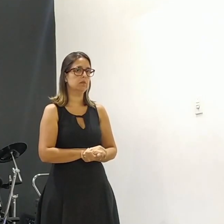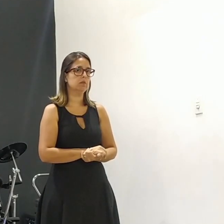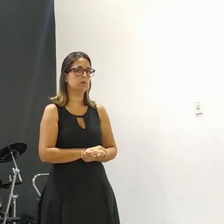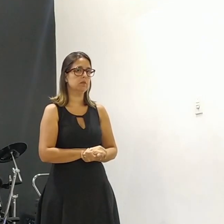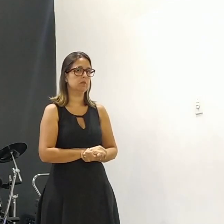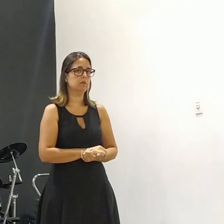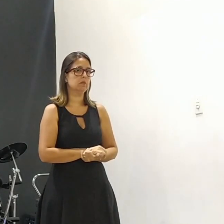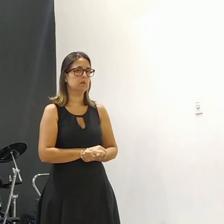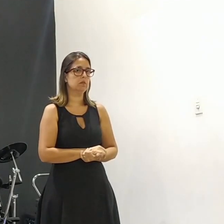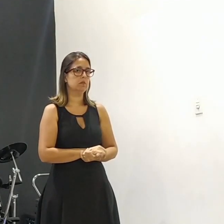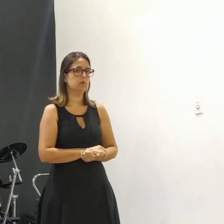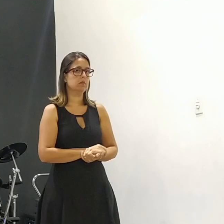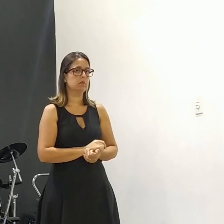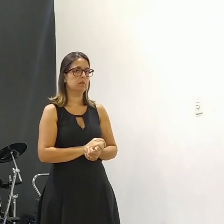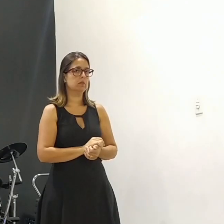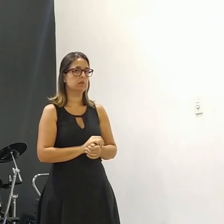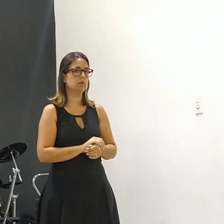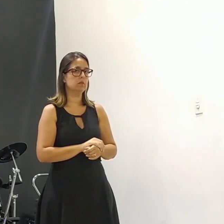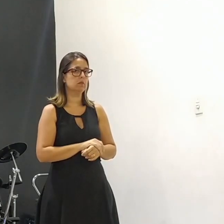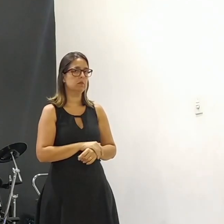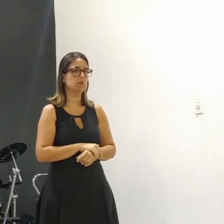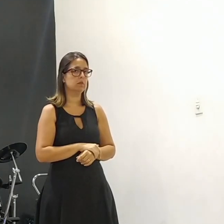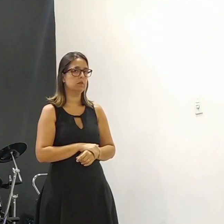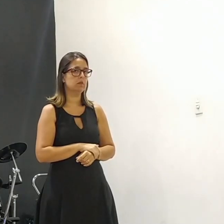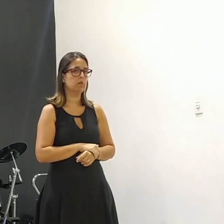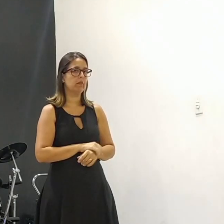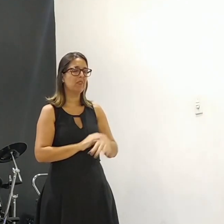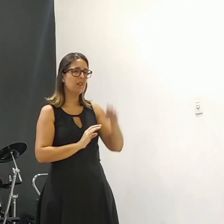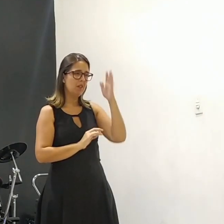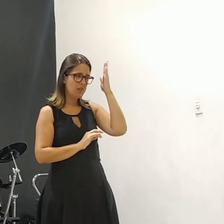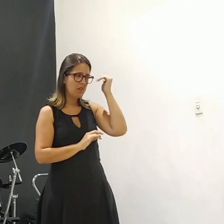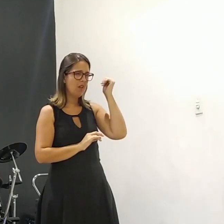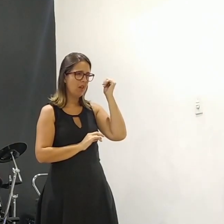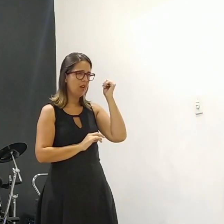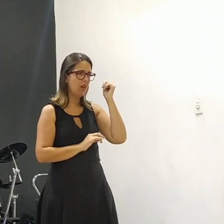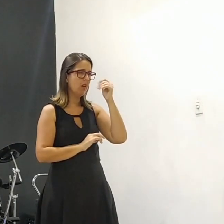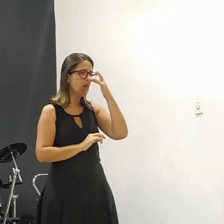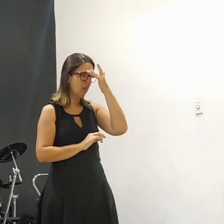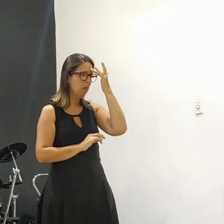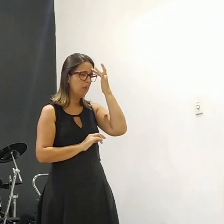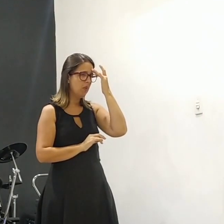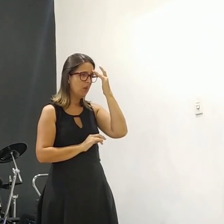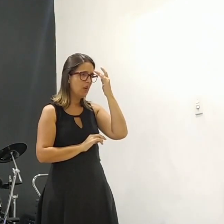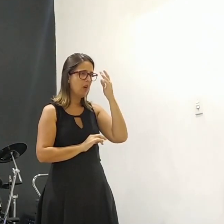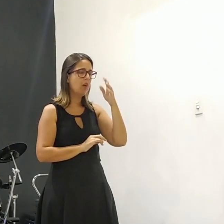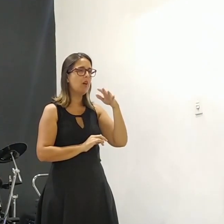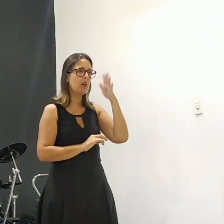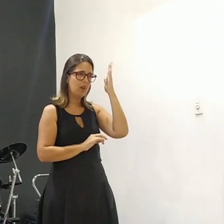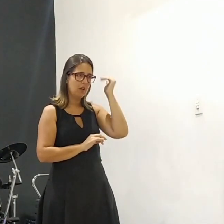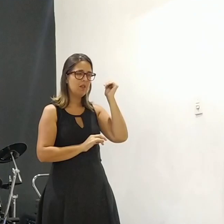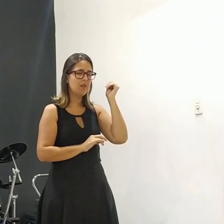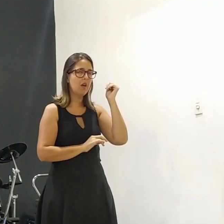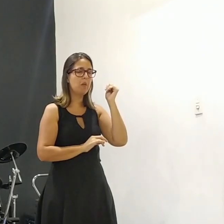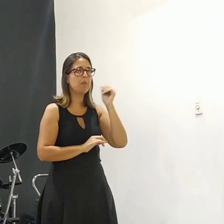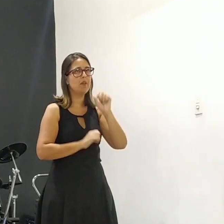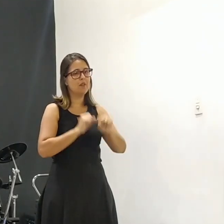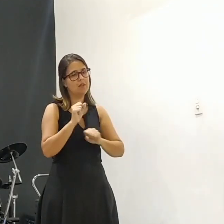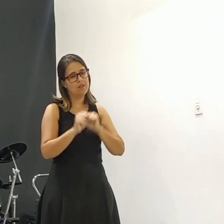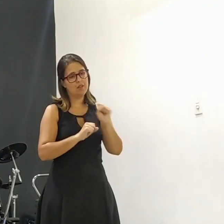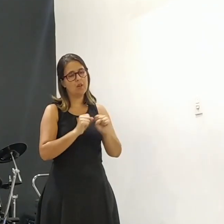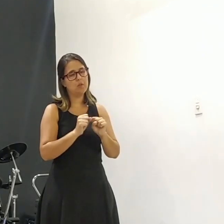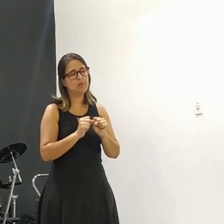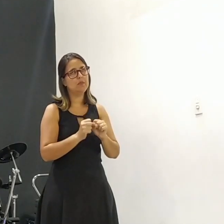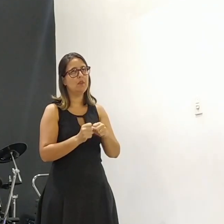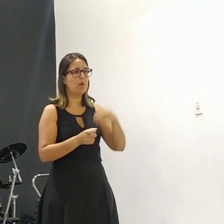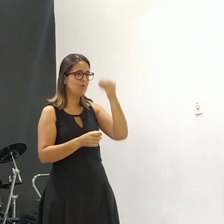número 1. Sei que muita gente sabe até de cor esse salmo. Não vou perguntar, mas eu sei que tem gente que